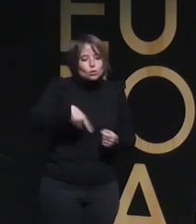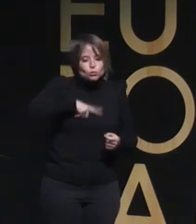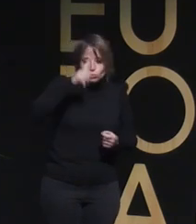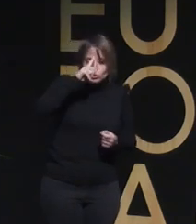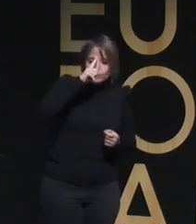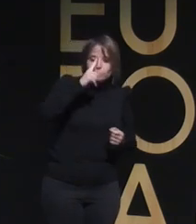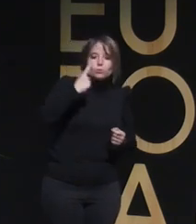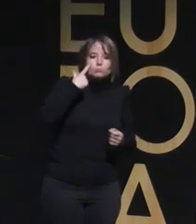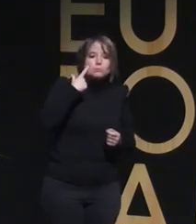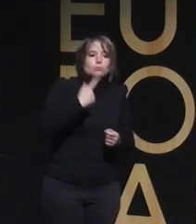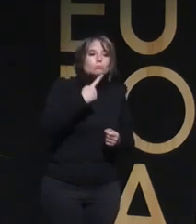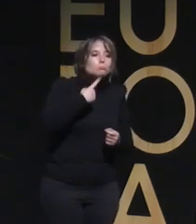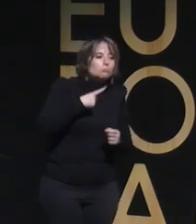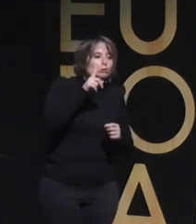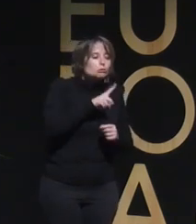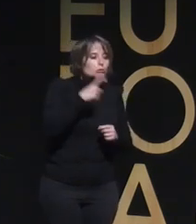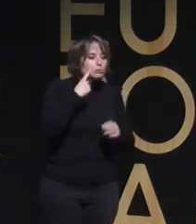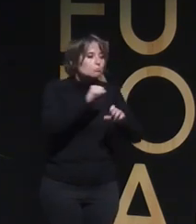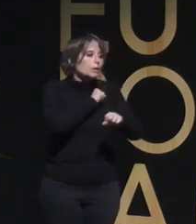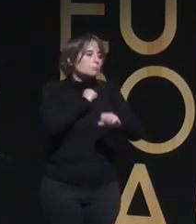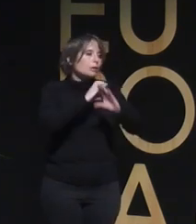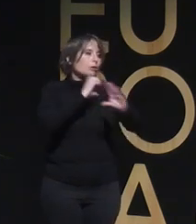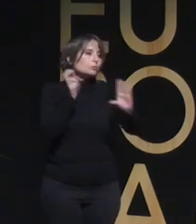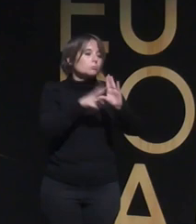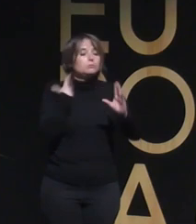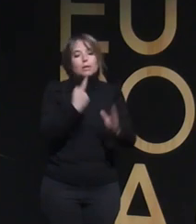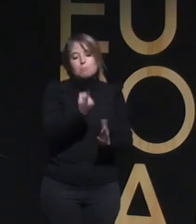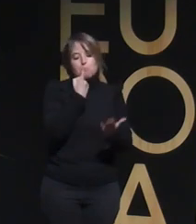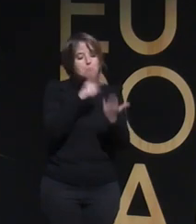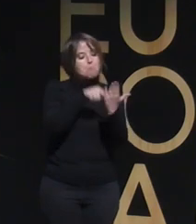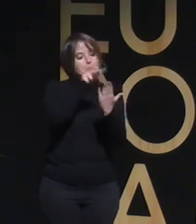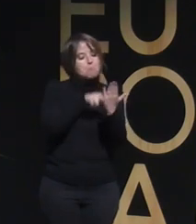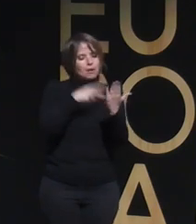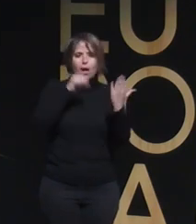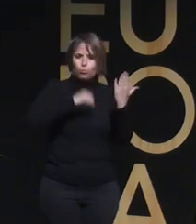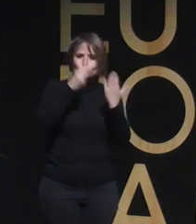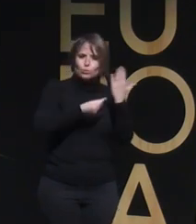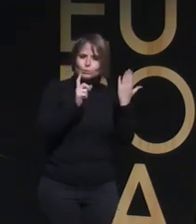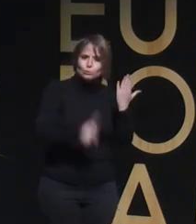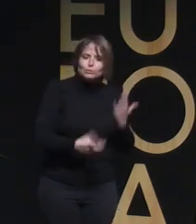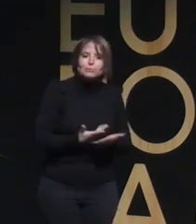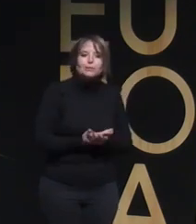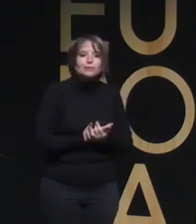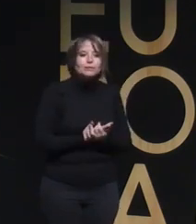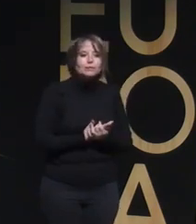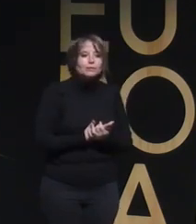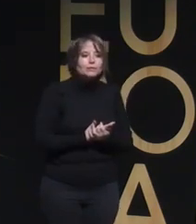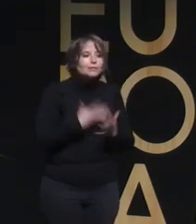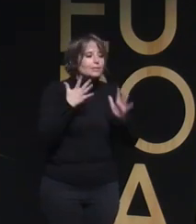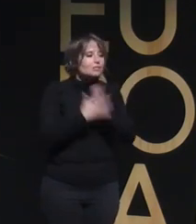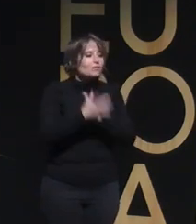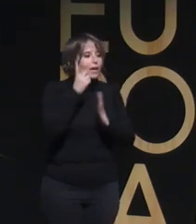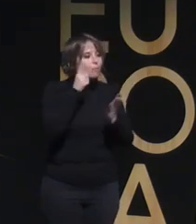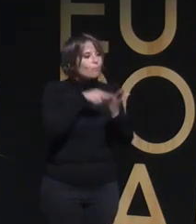ya en silencio. Estás esperando el autobús o estás esperando algo y ya coges el móvil y lo miras. Pero los adultos hacemos lo mismo. O sea, se ha convertido en la